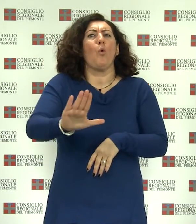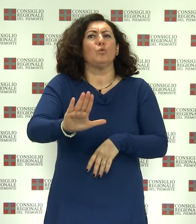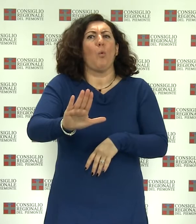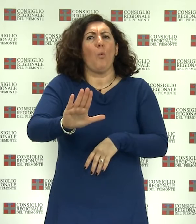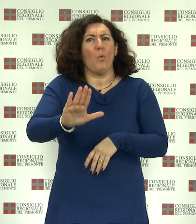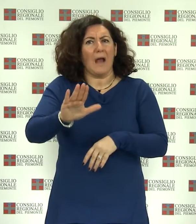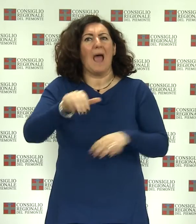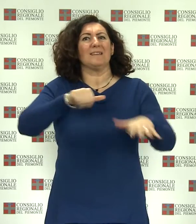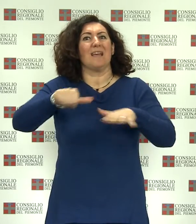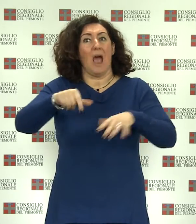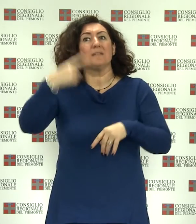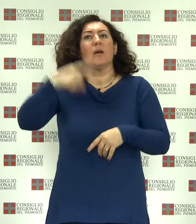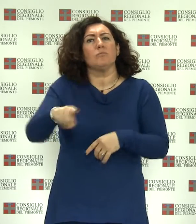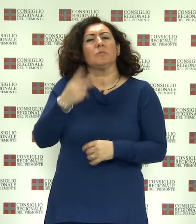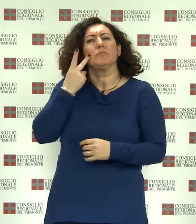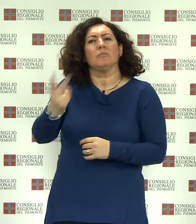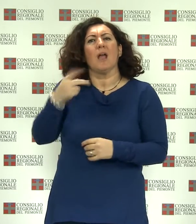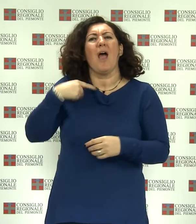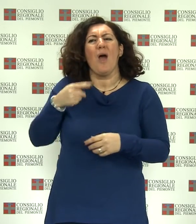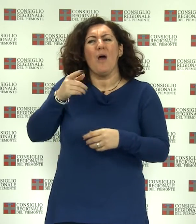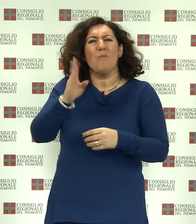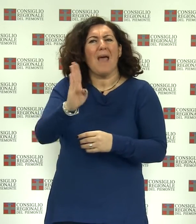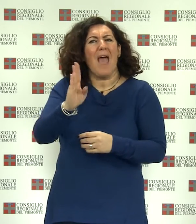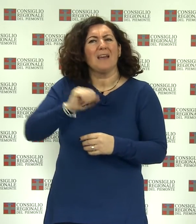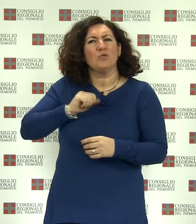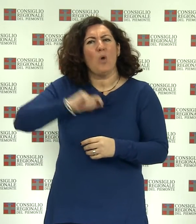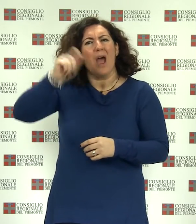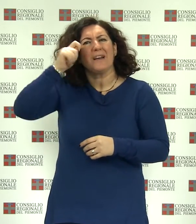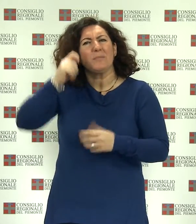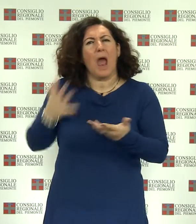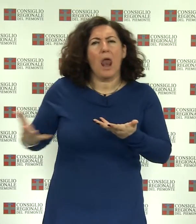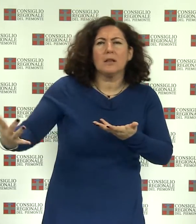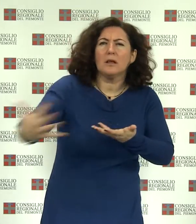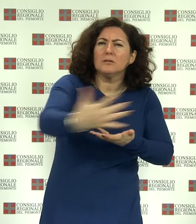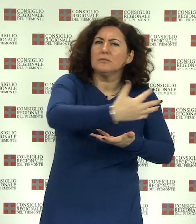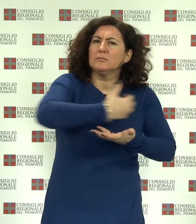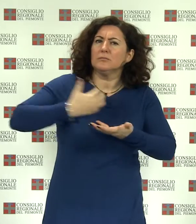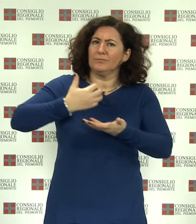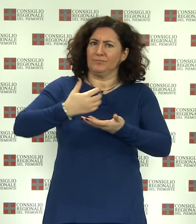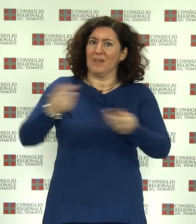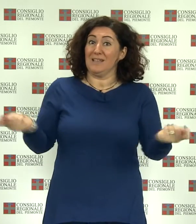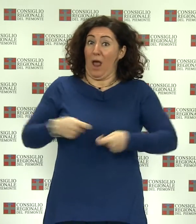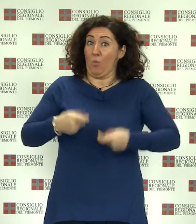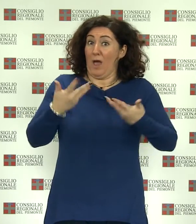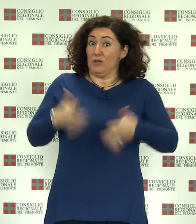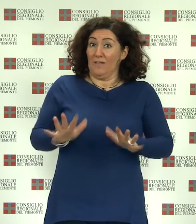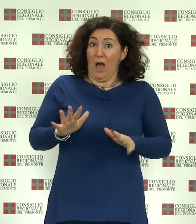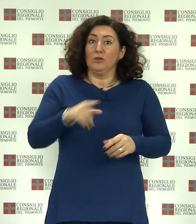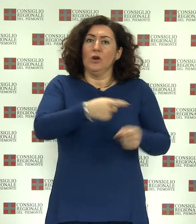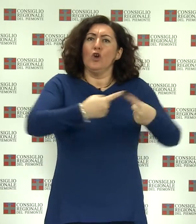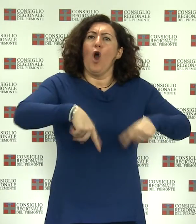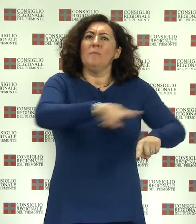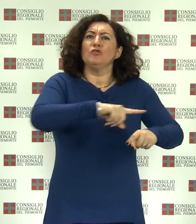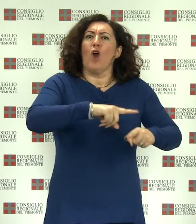Beni Sequestrati e Confiscati alla Criminalità in Commissione Legalità. La Commissione Sanità, infine, ha dato il via